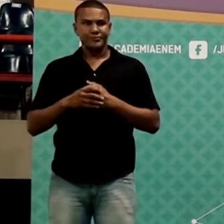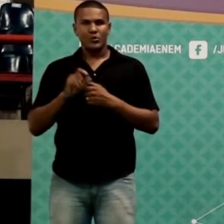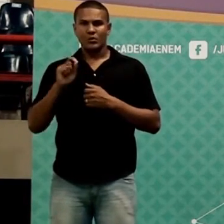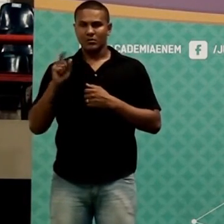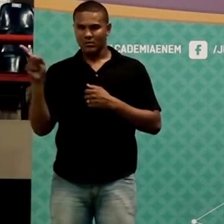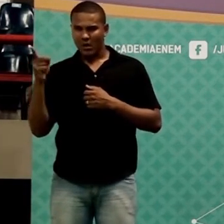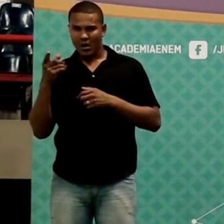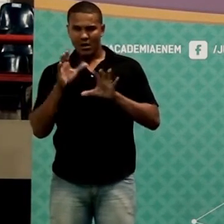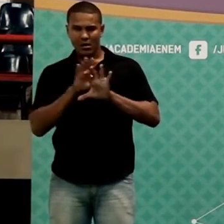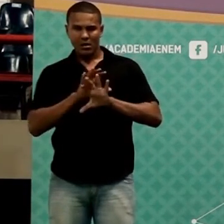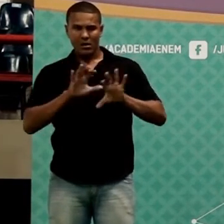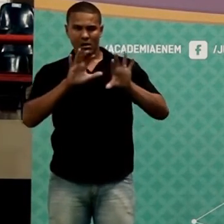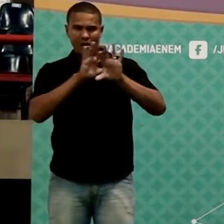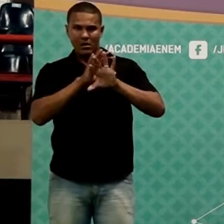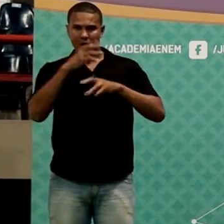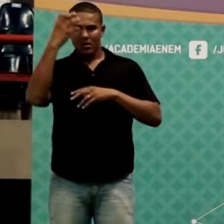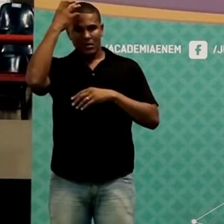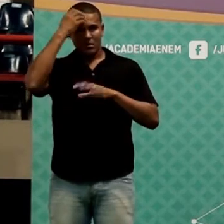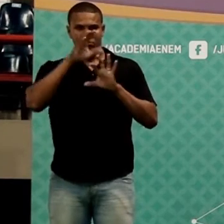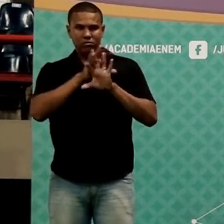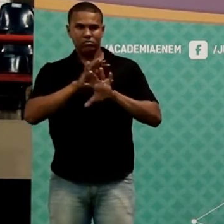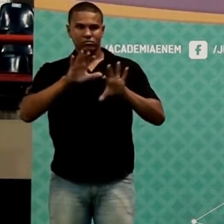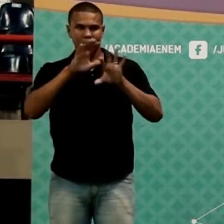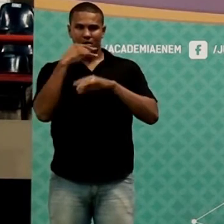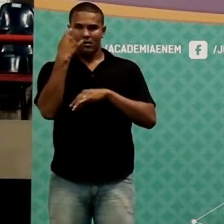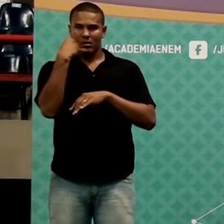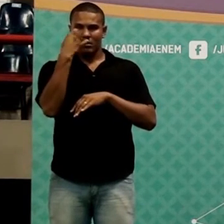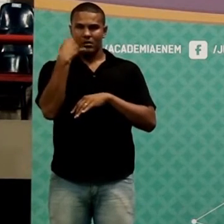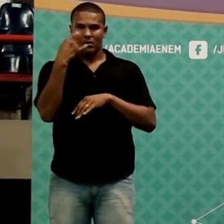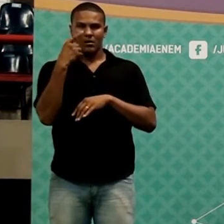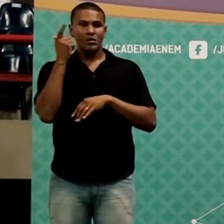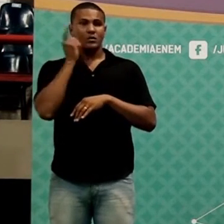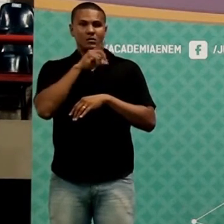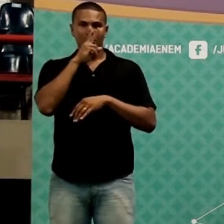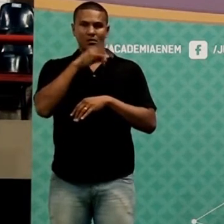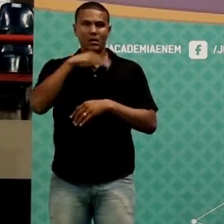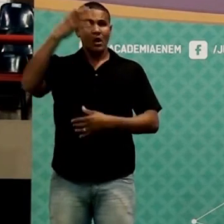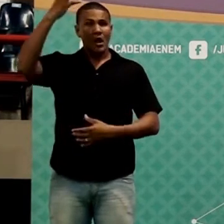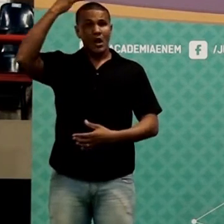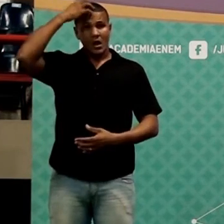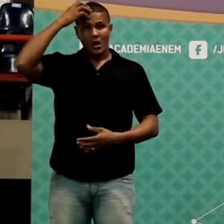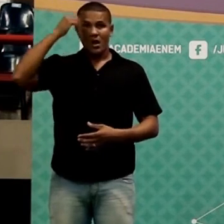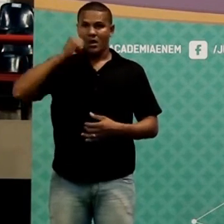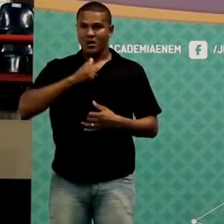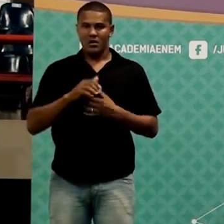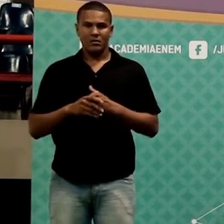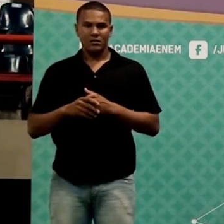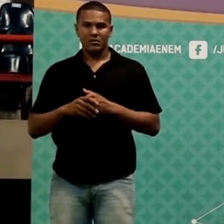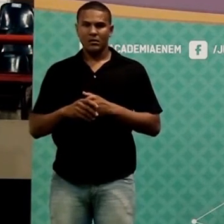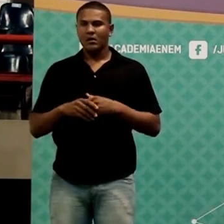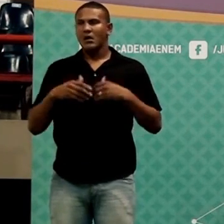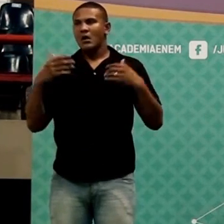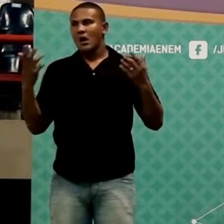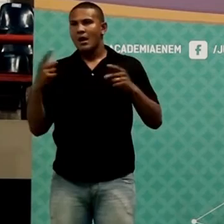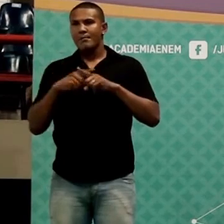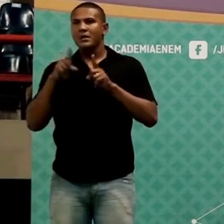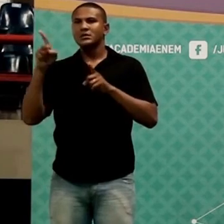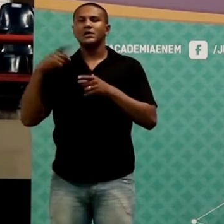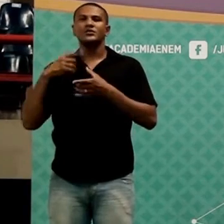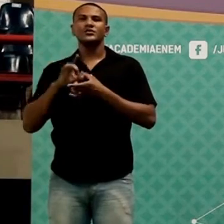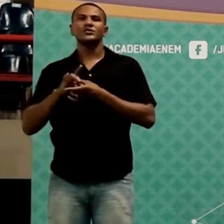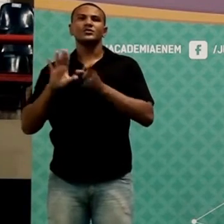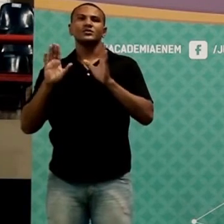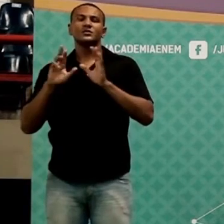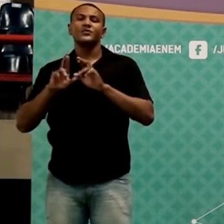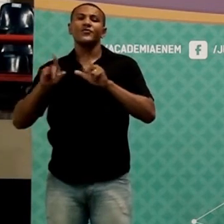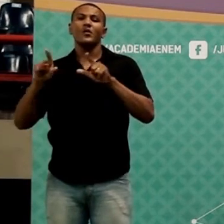seduzir o rei, para o rei colocar ela como rainha. Professor, mas o sonho diz que ele vive tendo esses acordos. Qual é a diferença que ela pode oferecer? Aí